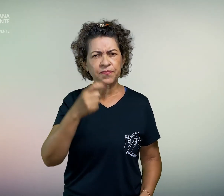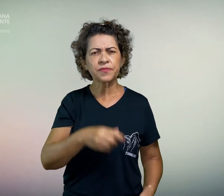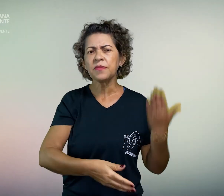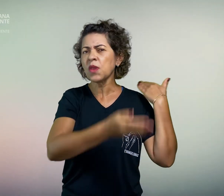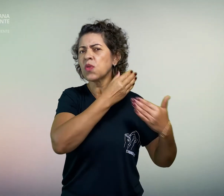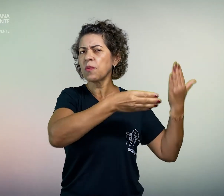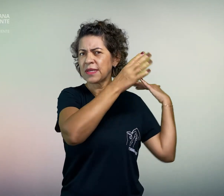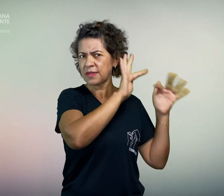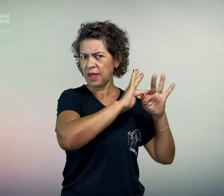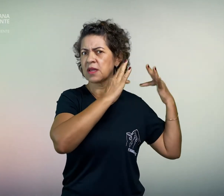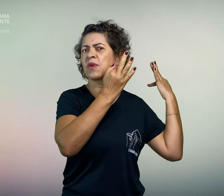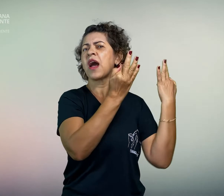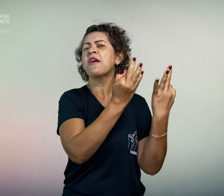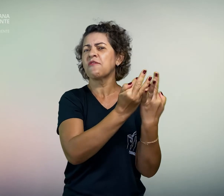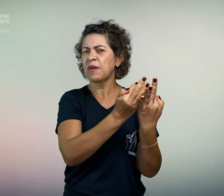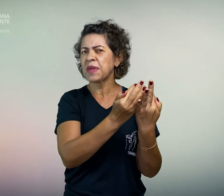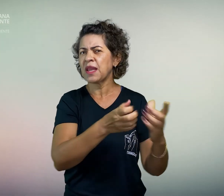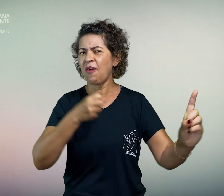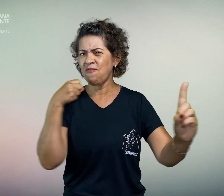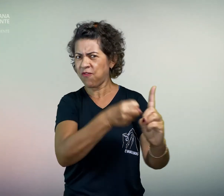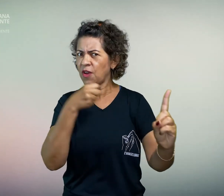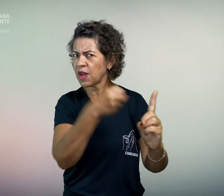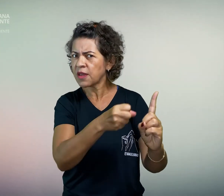Sangue foi derramado por alguém de sua família?